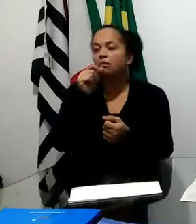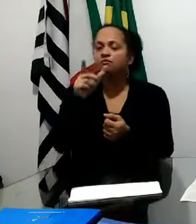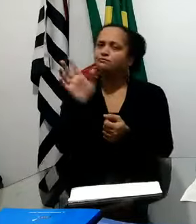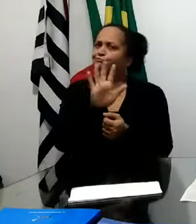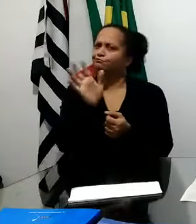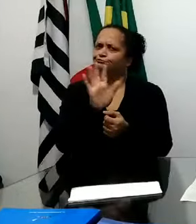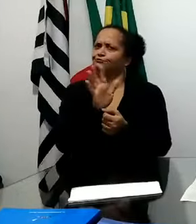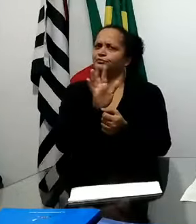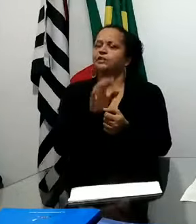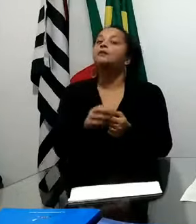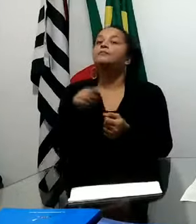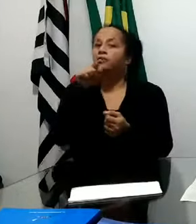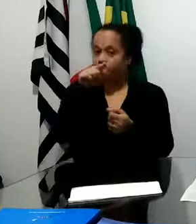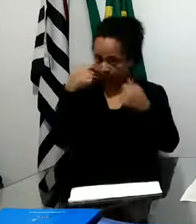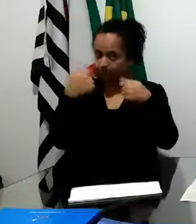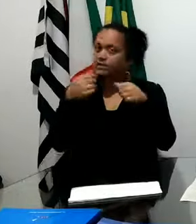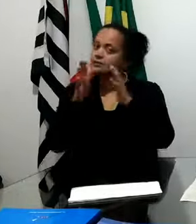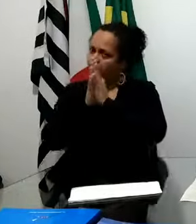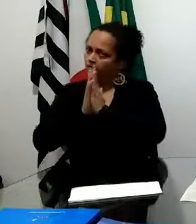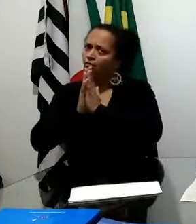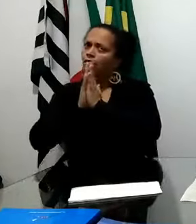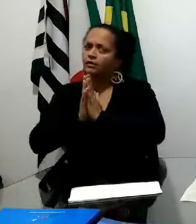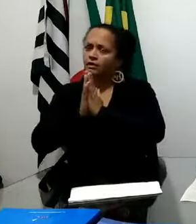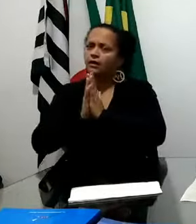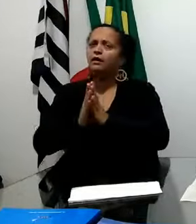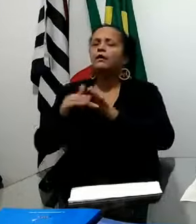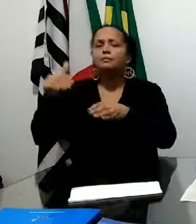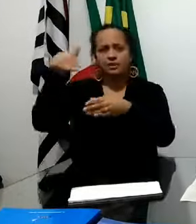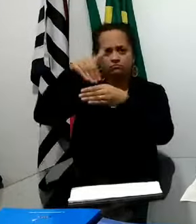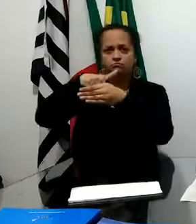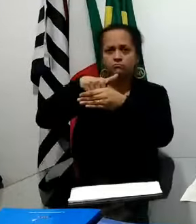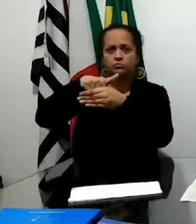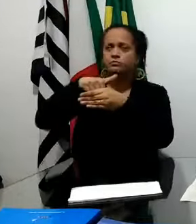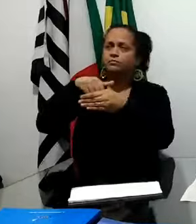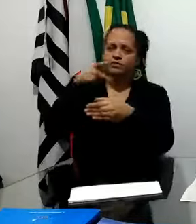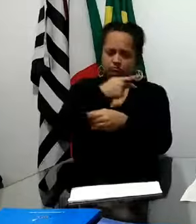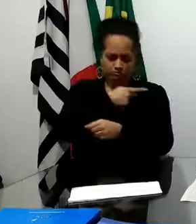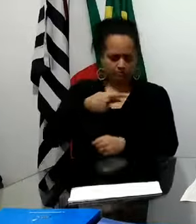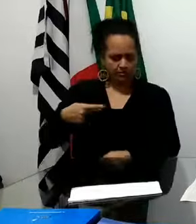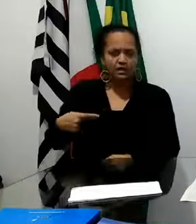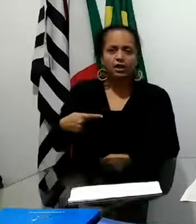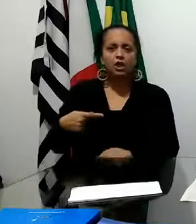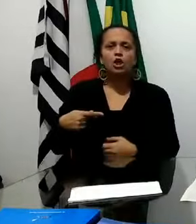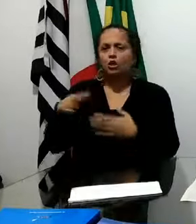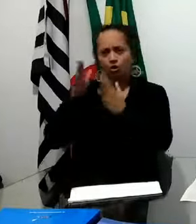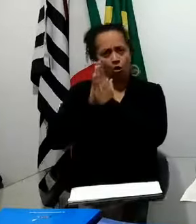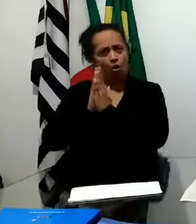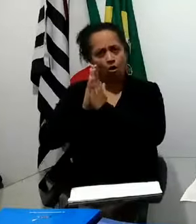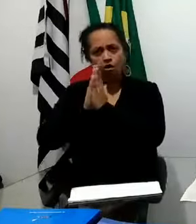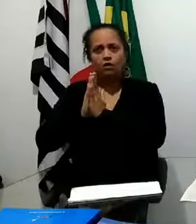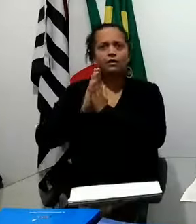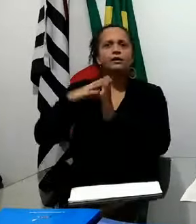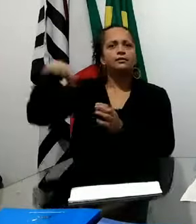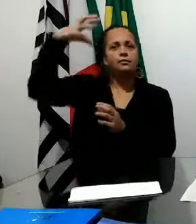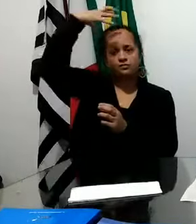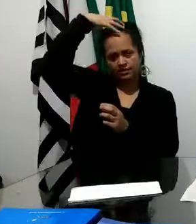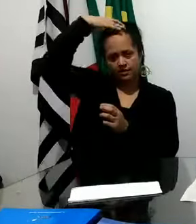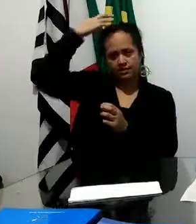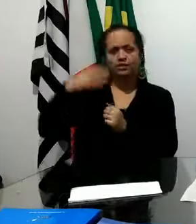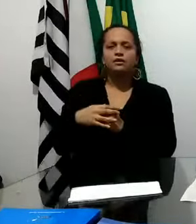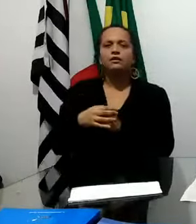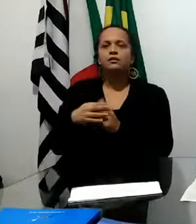políticas, ore pelos reis, ore. Existem nações aí que o povo é oprimido, é escravizado. Vamos orar por